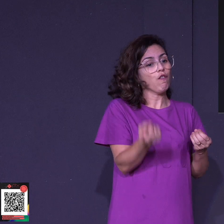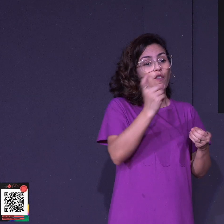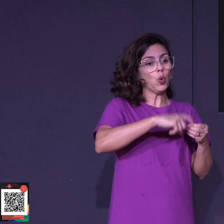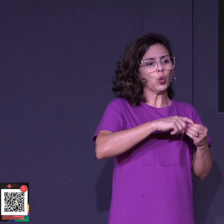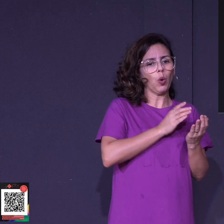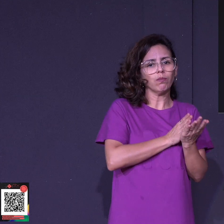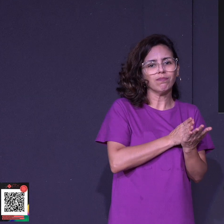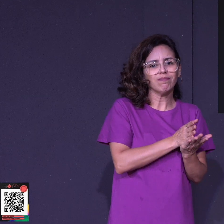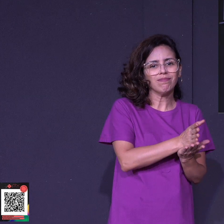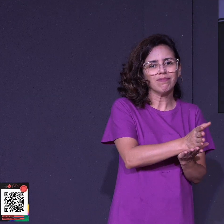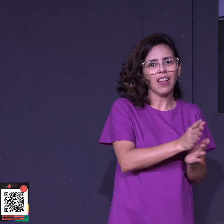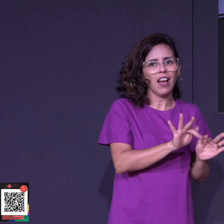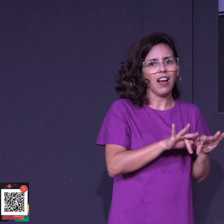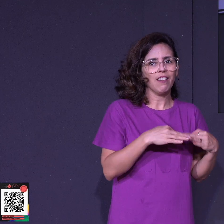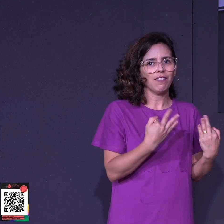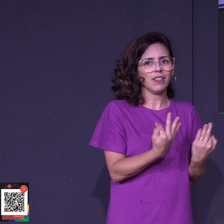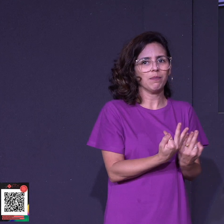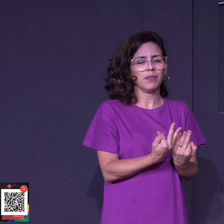todinha voltou, irmão.